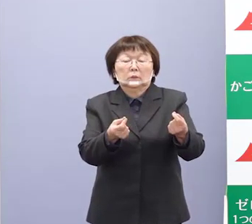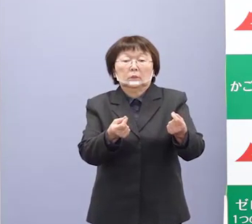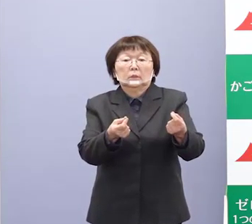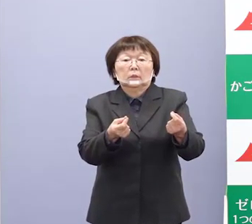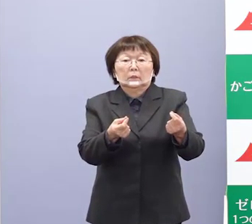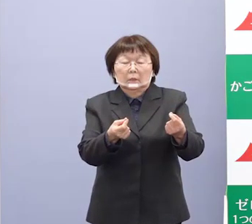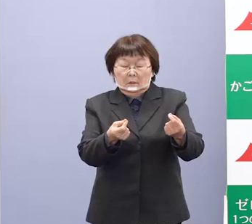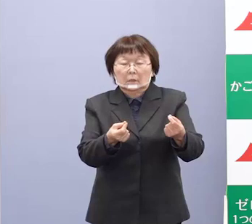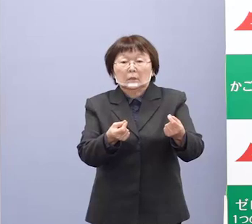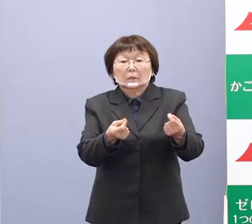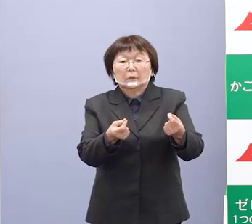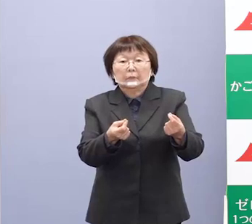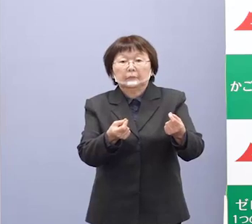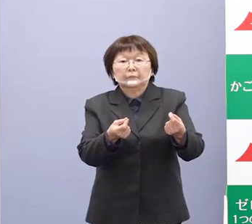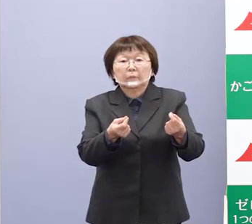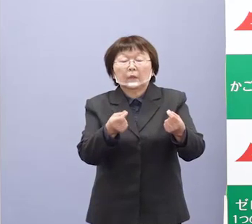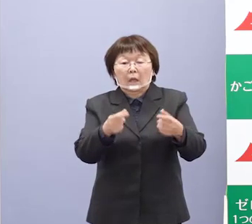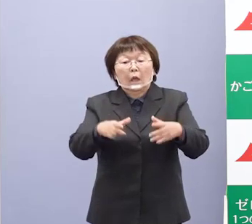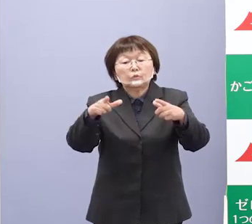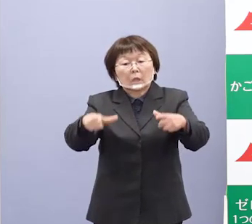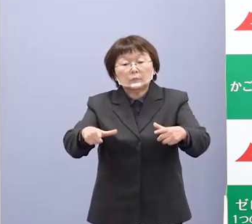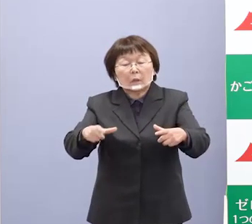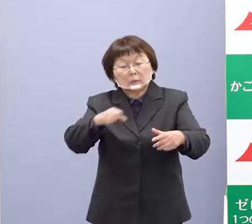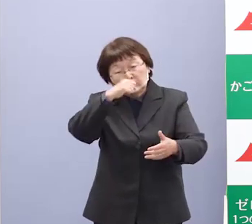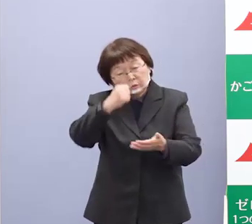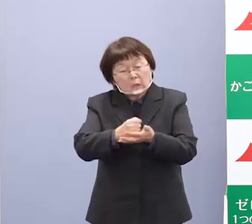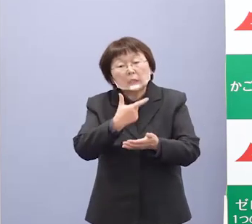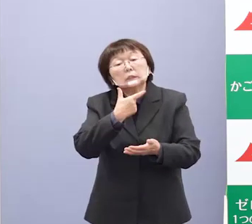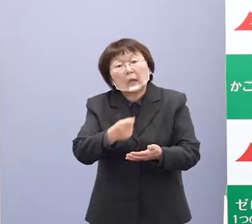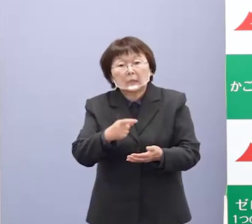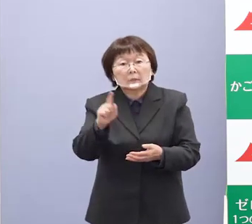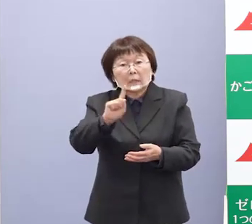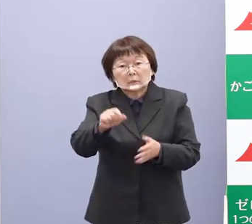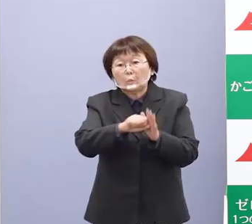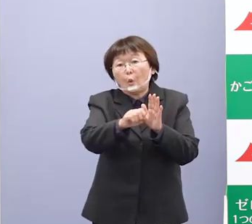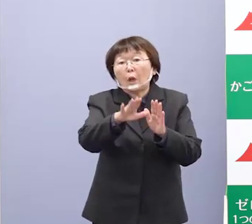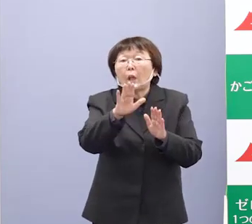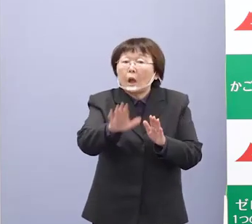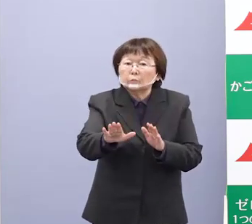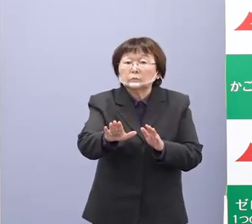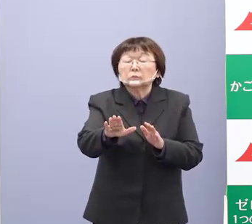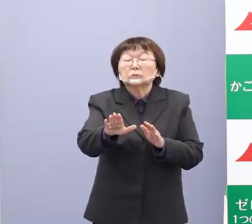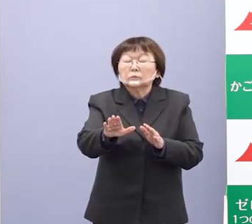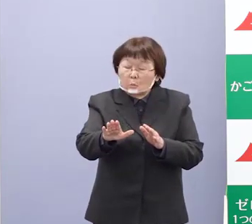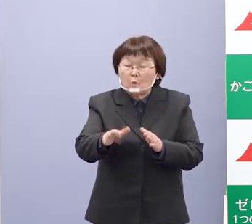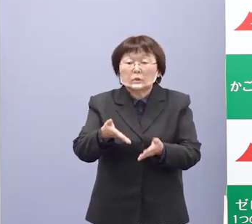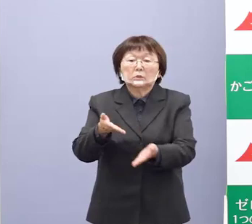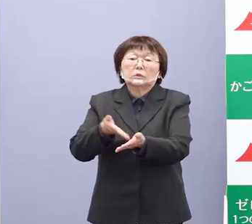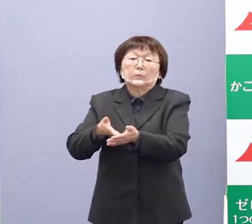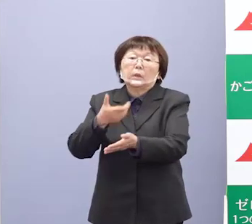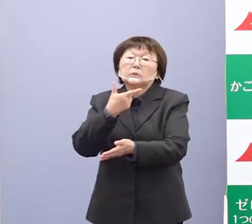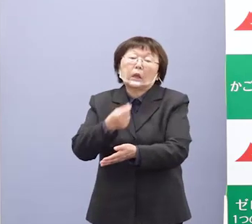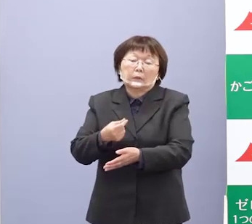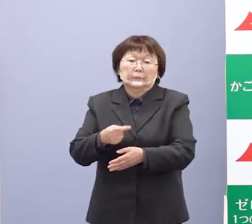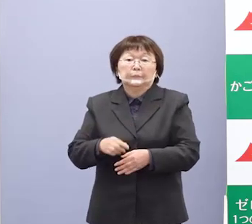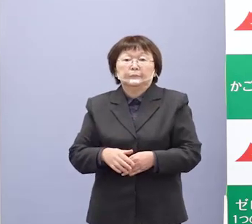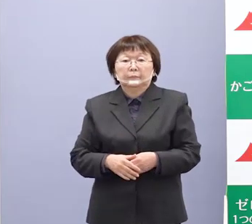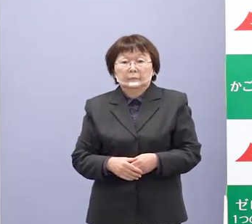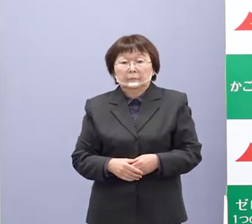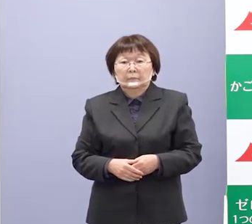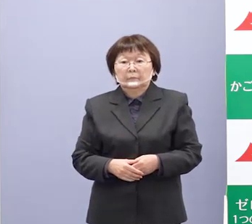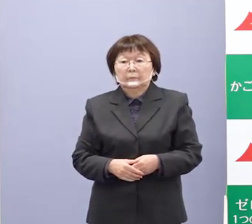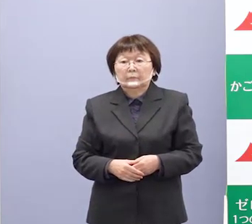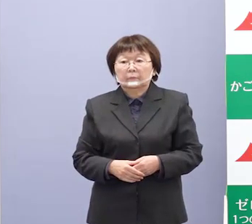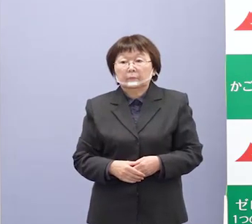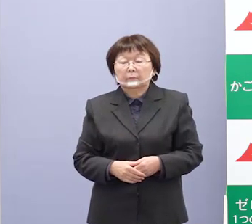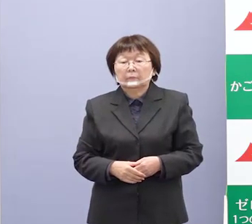共通の目標に向かって、スタジアムでこういうことを実現したいんですと、そしてこういう効果があるんですということを丁寧に説明をしてまいりたいというふうに考えております